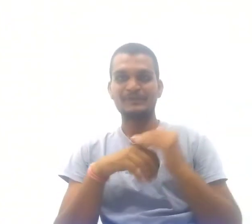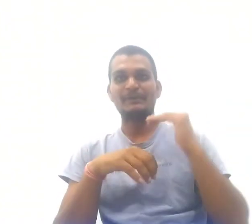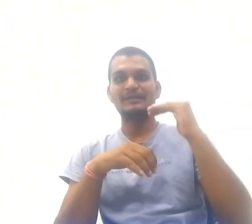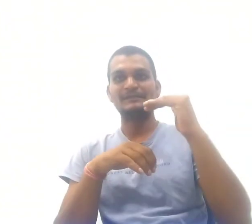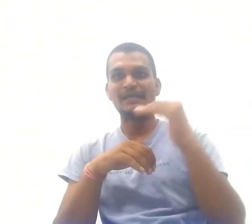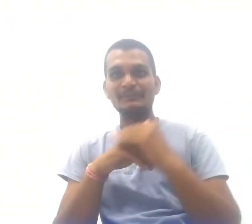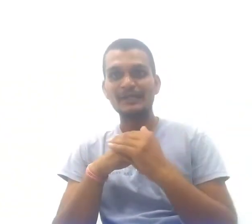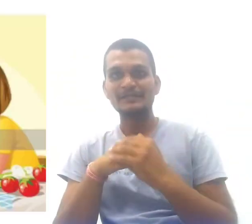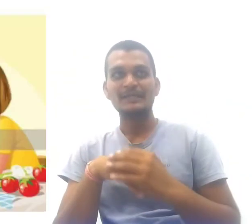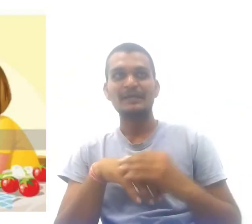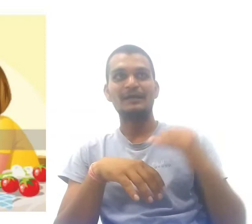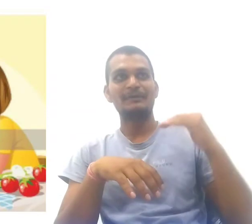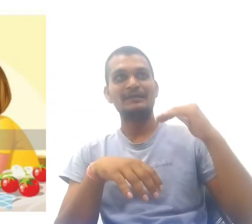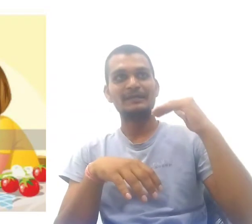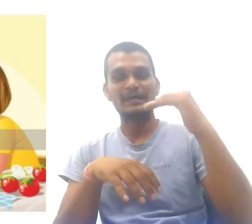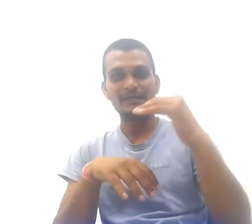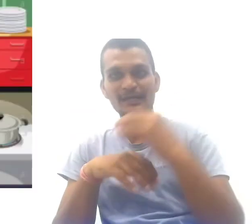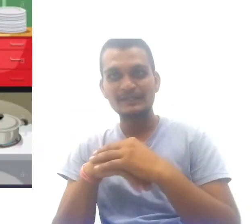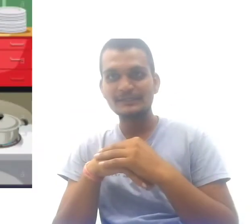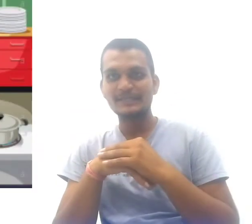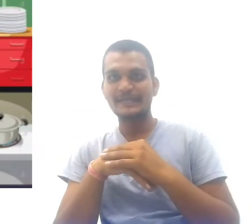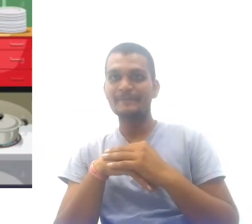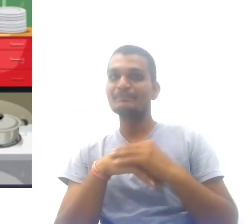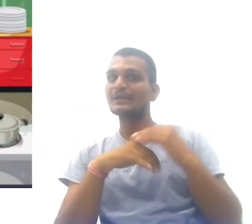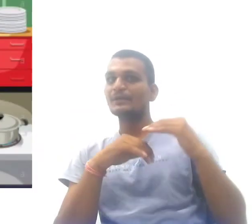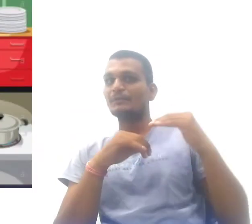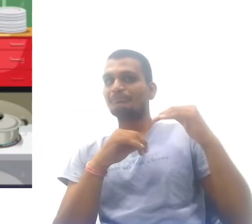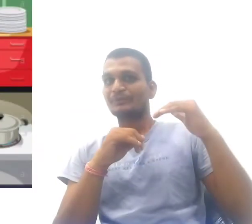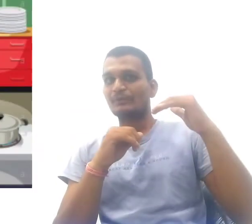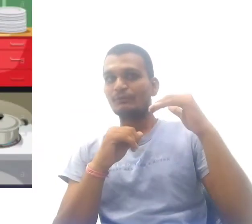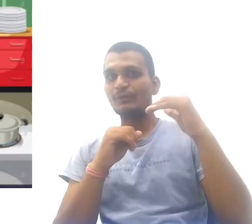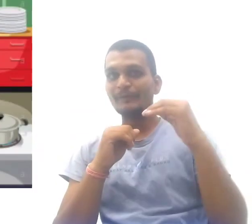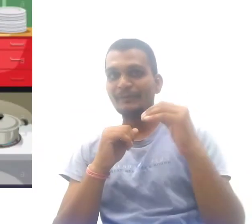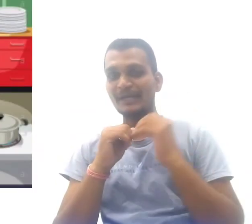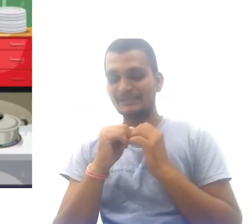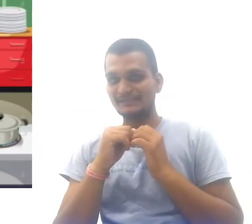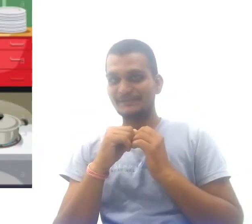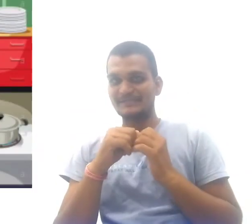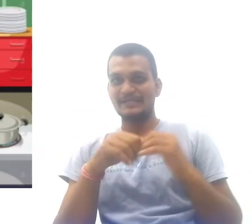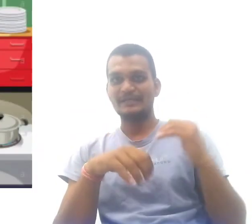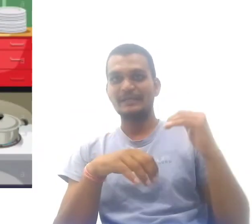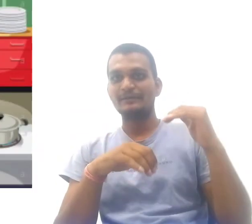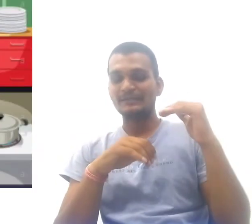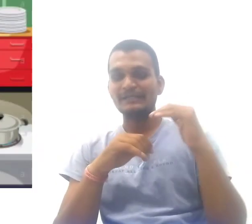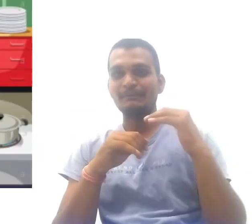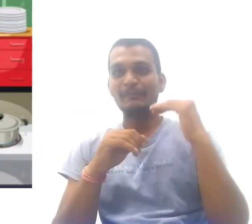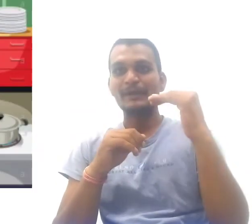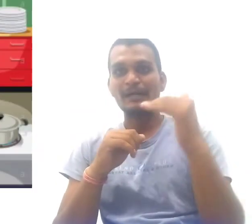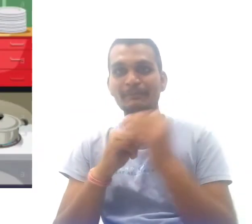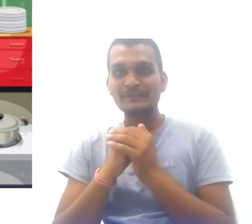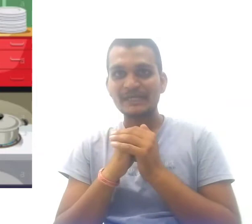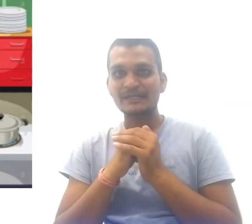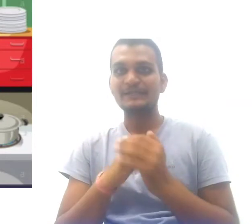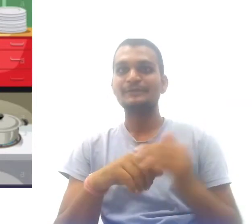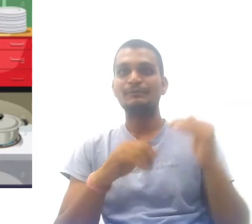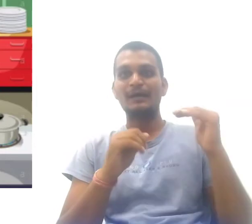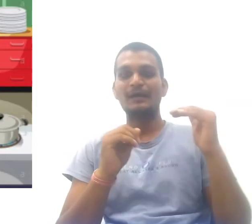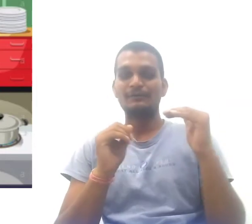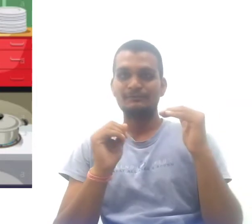हमारे लिए चाय बनाती है, हमारे लिए खाना लगा देती है, वो भी बिना किसी पैसे के लिए। यदि पापा काम पर जा रहे हैं तो माँ